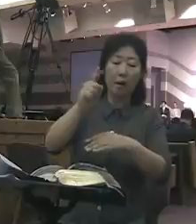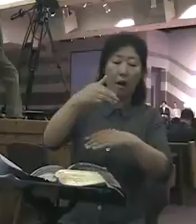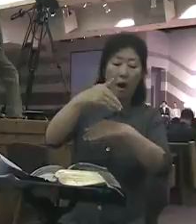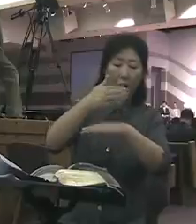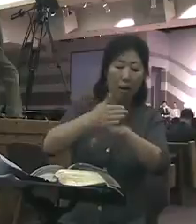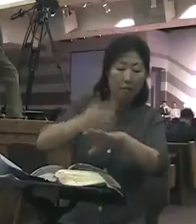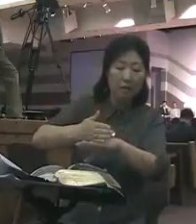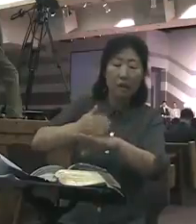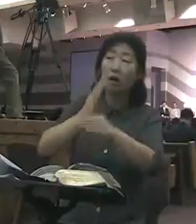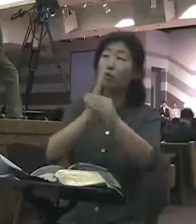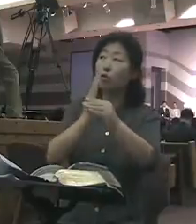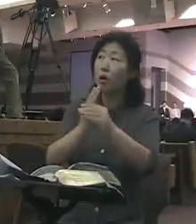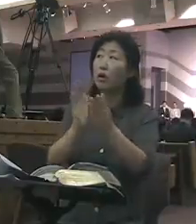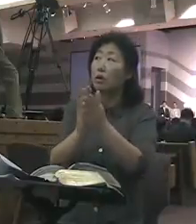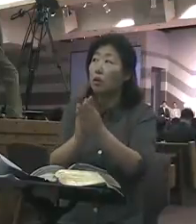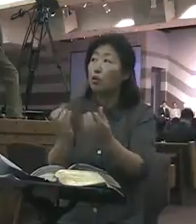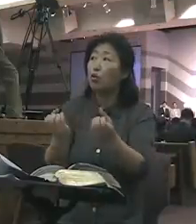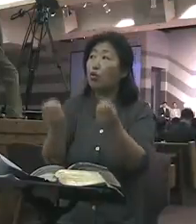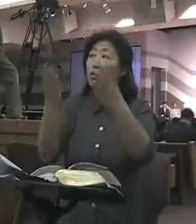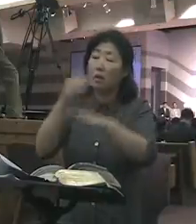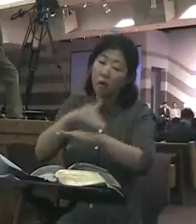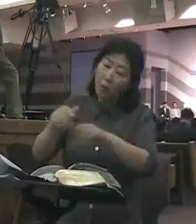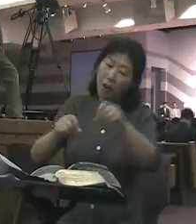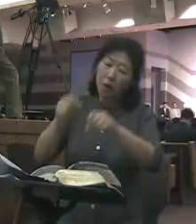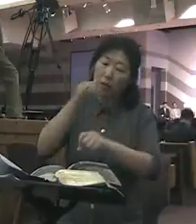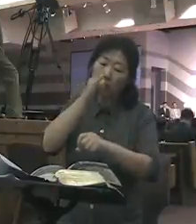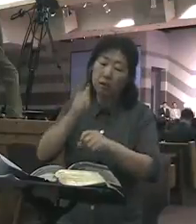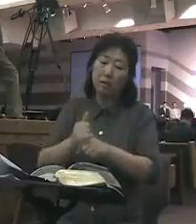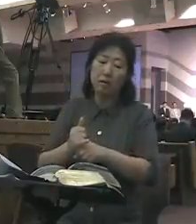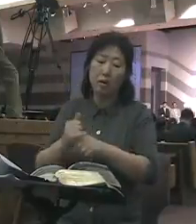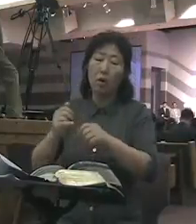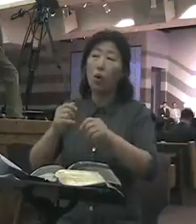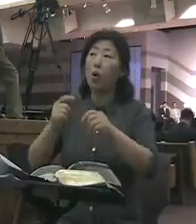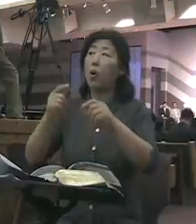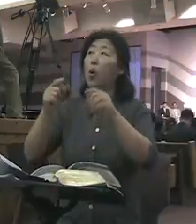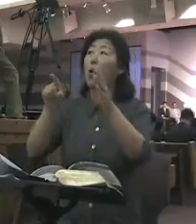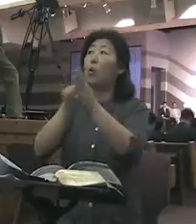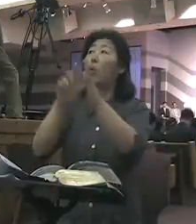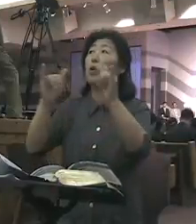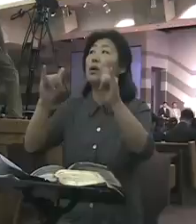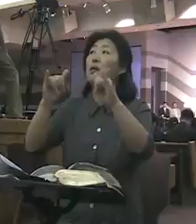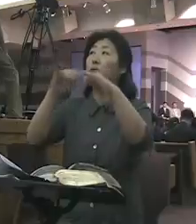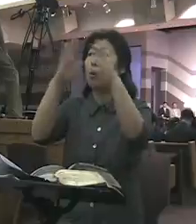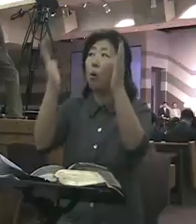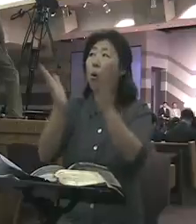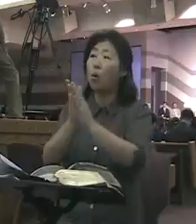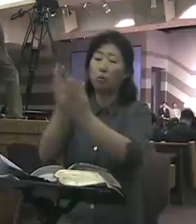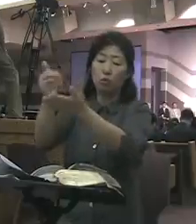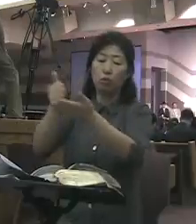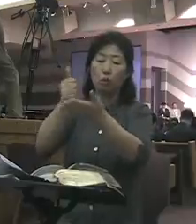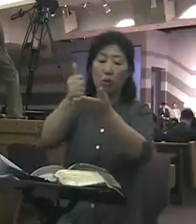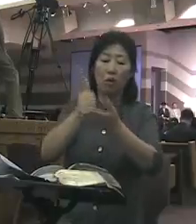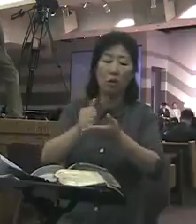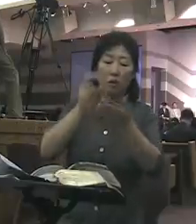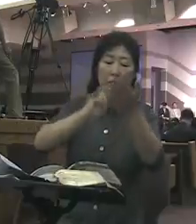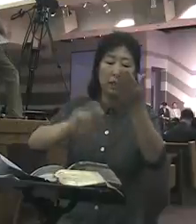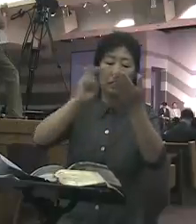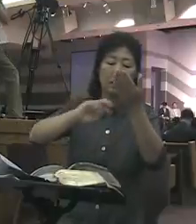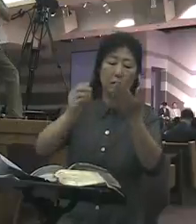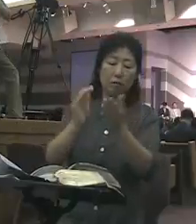축제를 계획을 하고 있습니다. 순원들뿐만 아니라 온 교우들을 다 초대해 오셔서 저희가 찬양 축제로